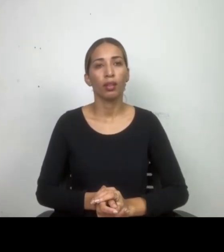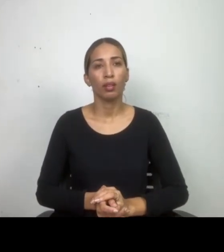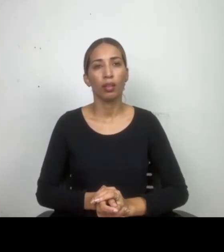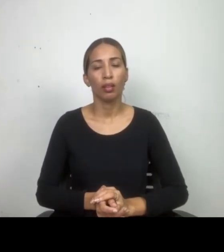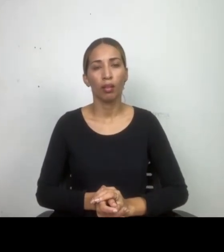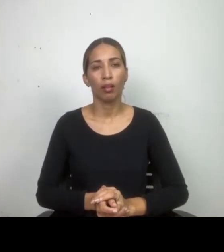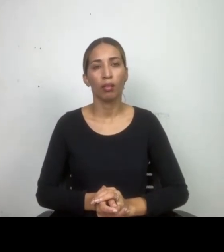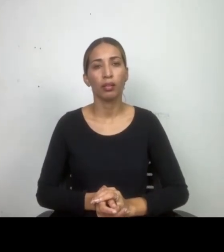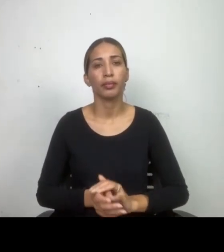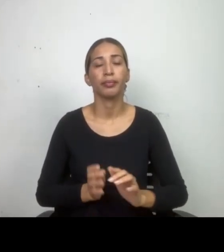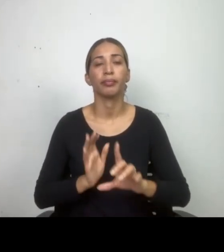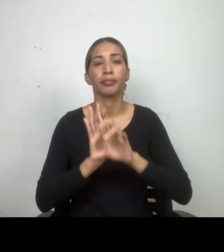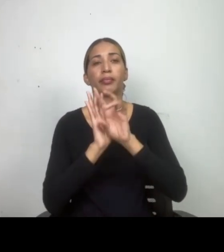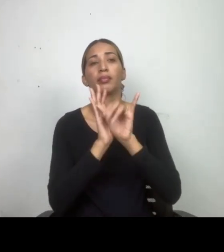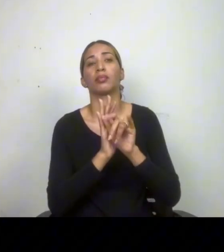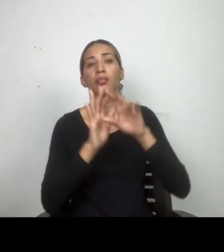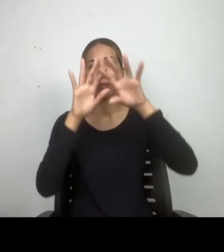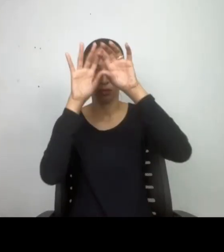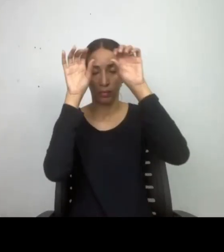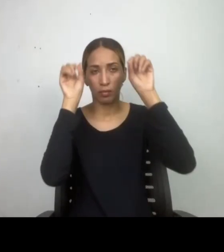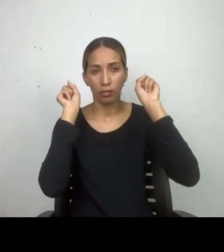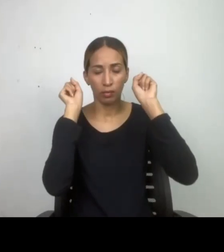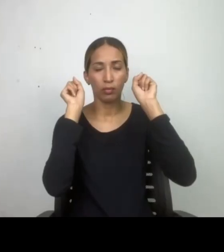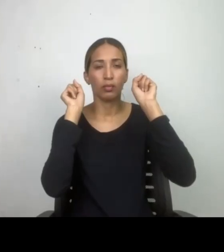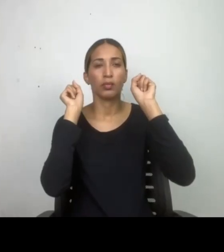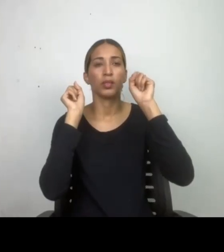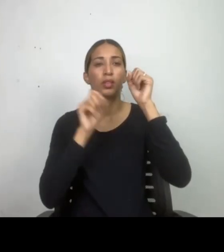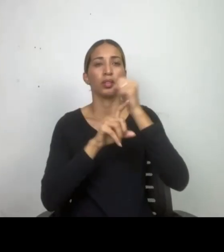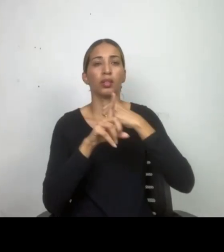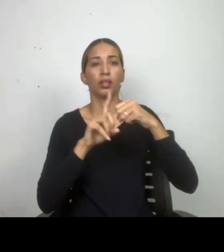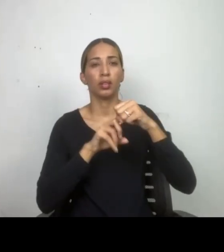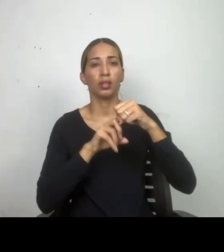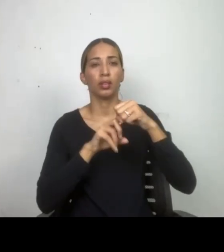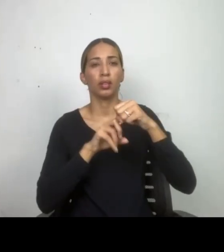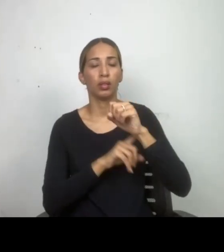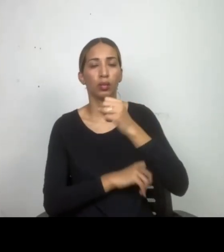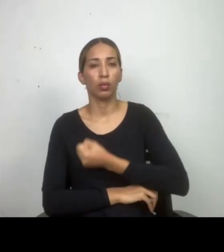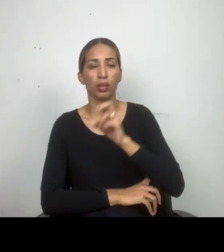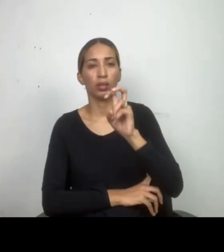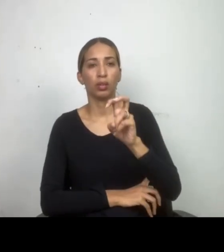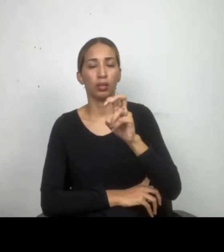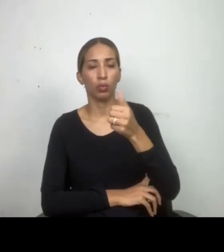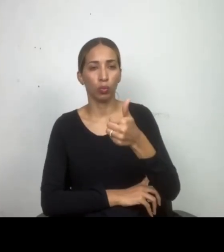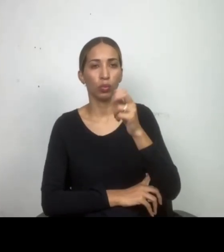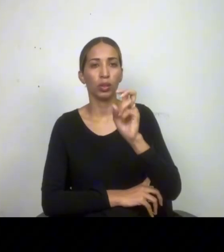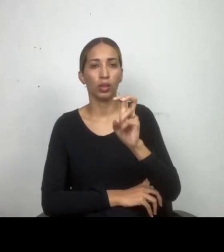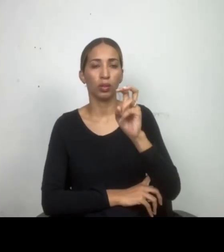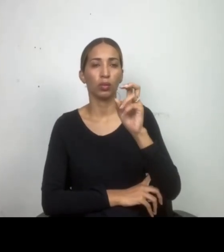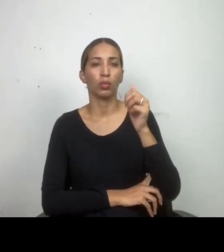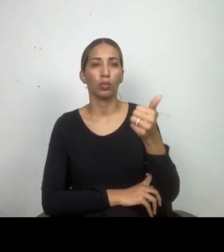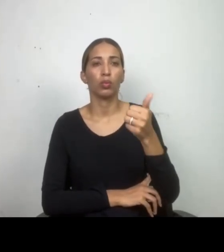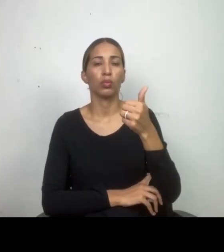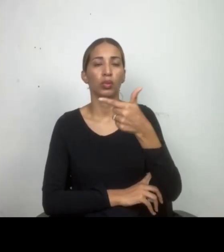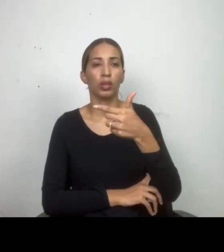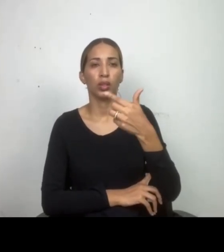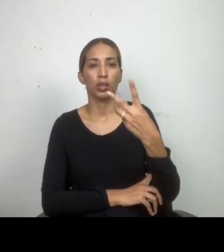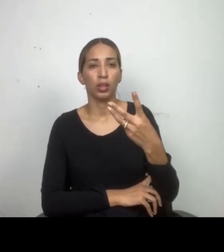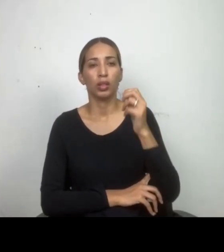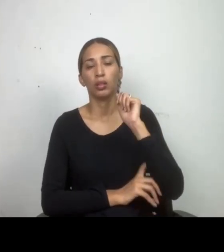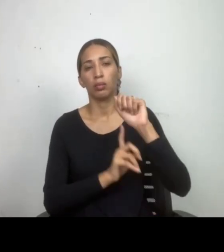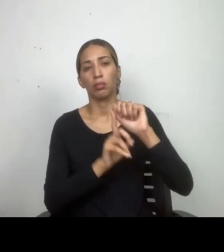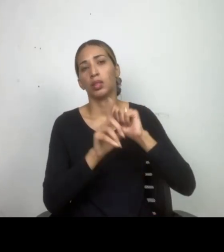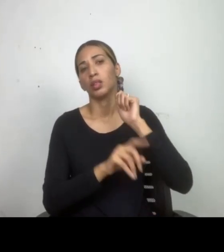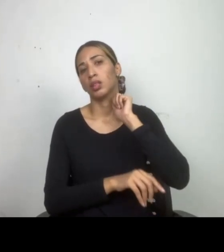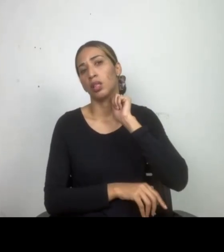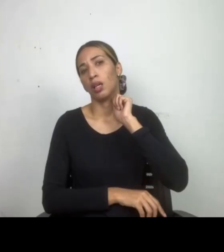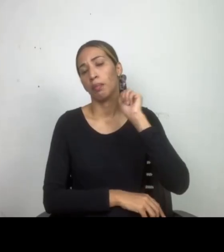Nacional de Assistência Social número 151. Ela é de 23 de abril de 2024. 151 de 23 de abril de